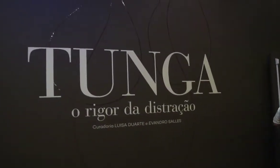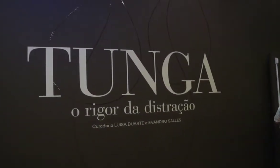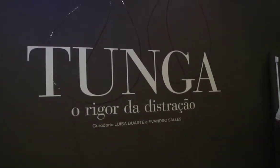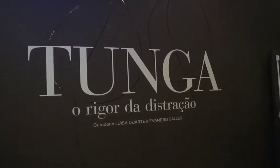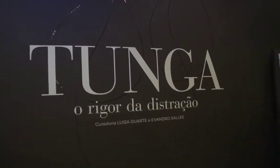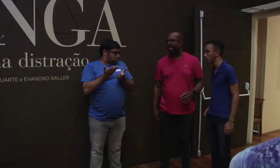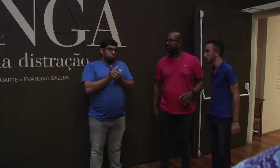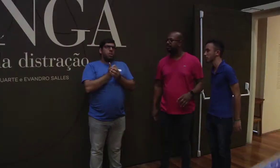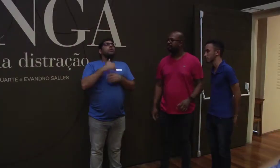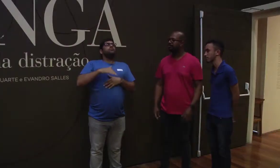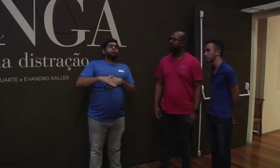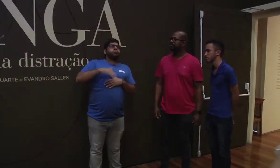1954.